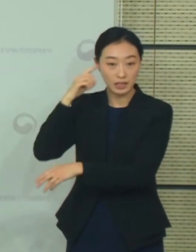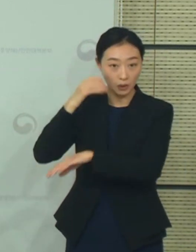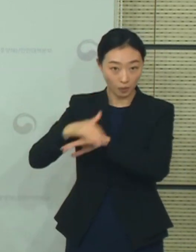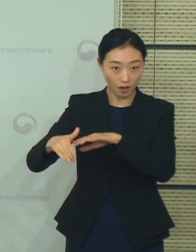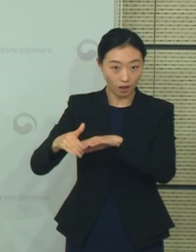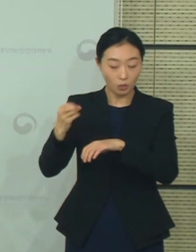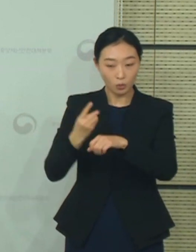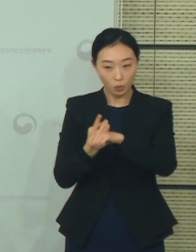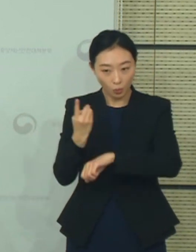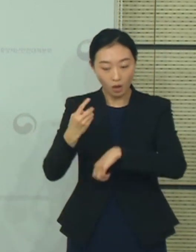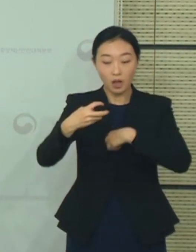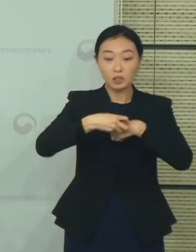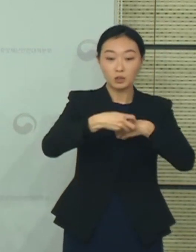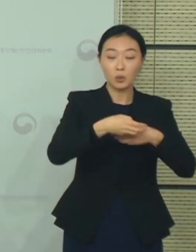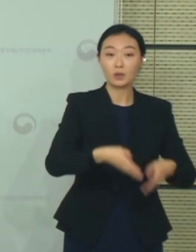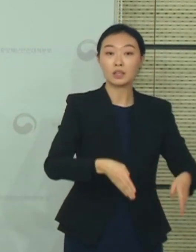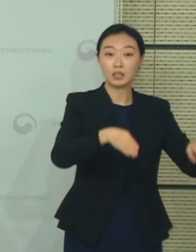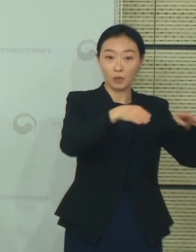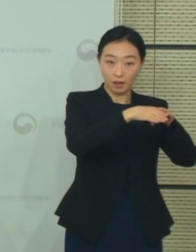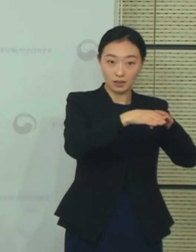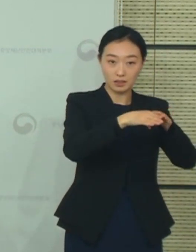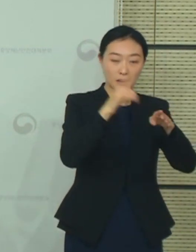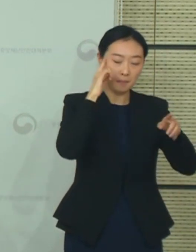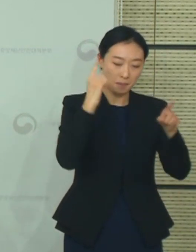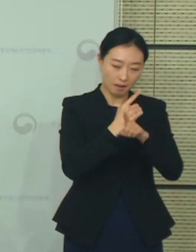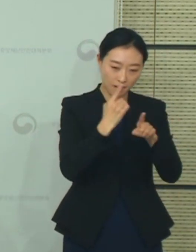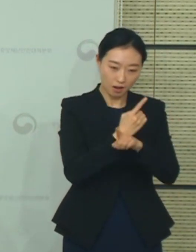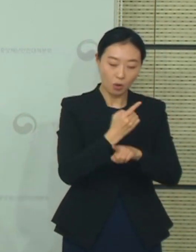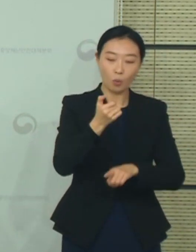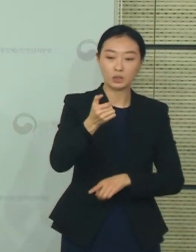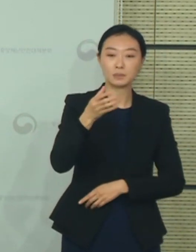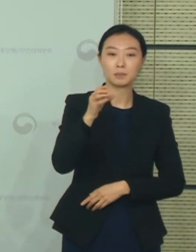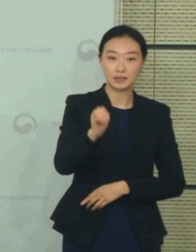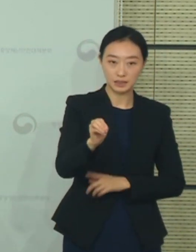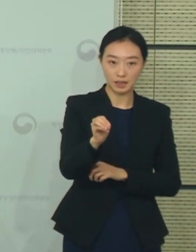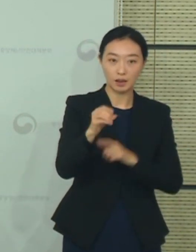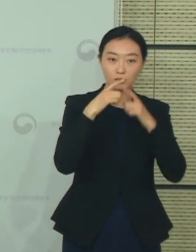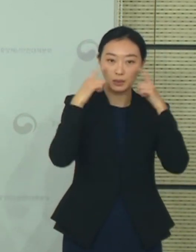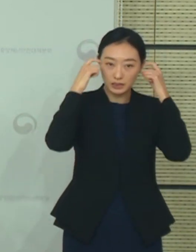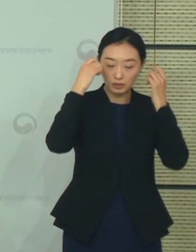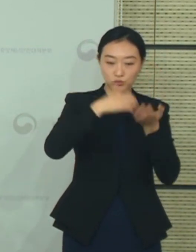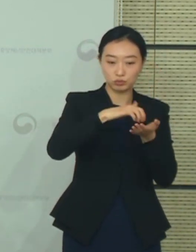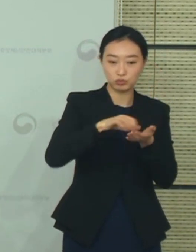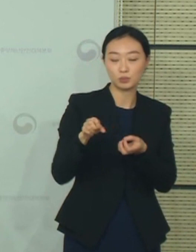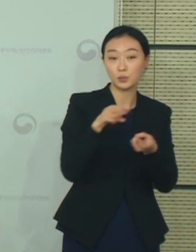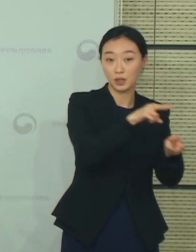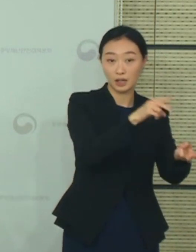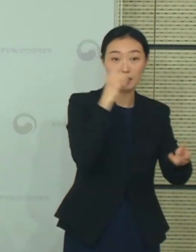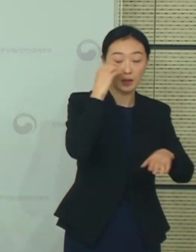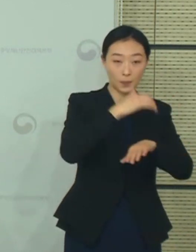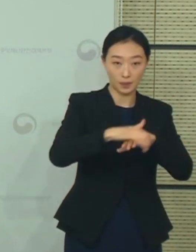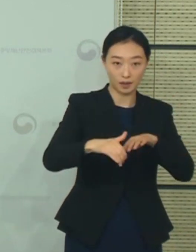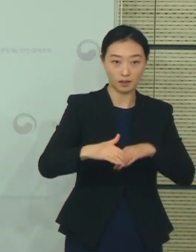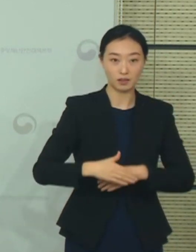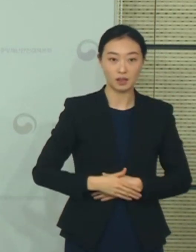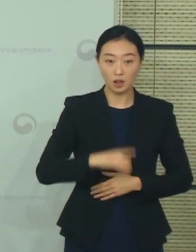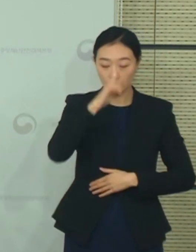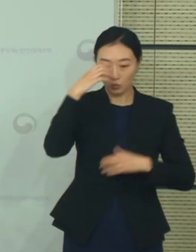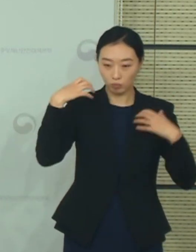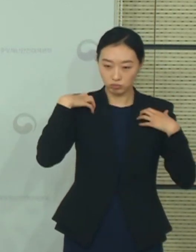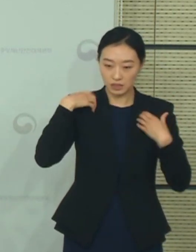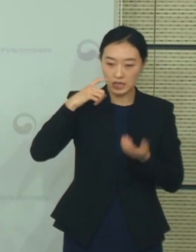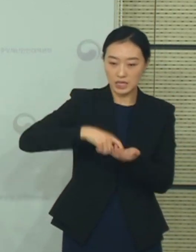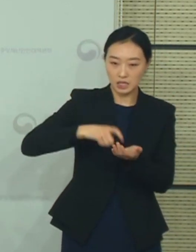등 방역 현장에는 매일 50만 장이 공급됩니다. 정부는 긴급수급 조정 조치를 통해